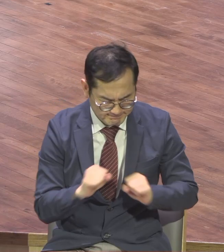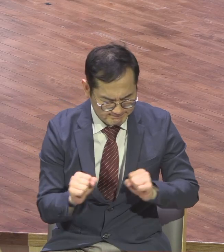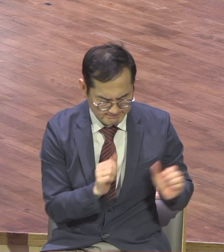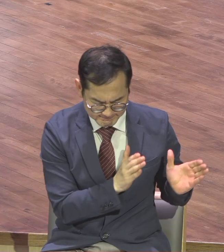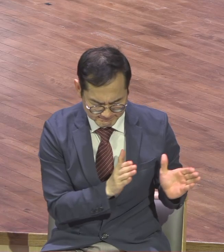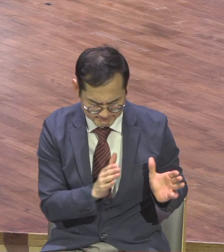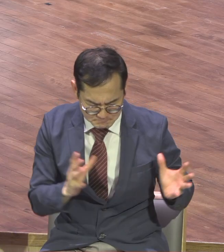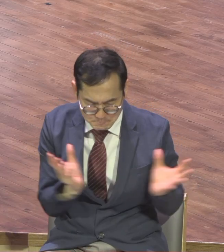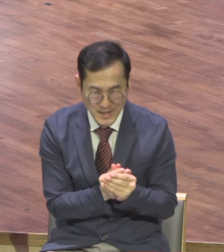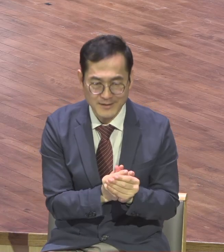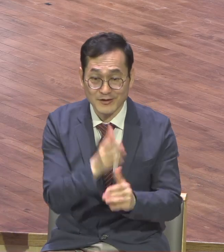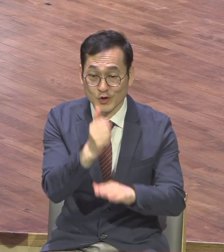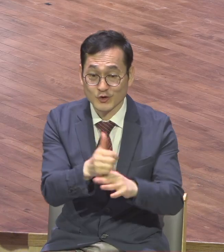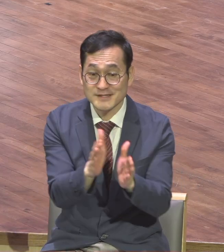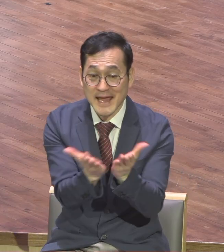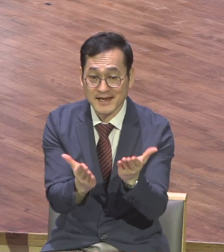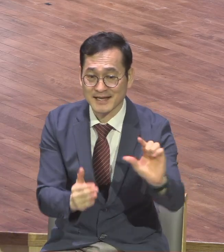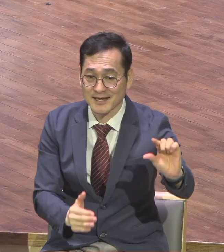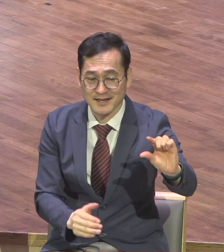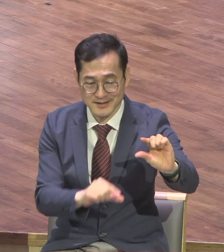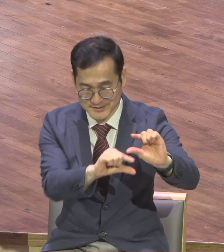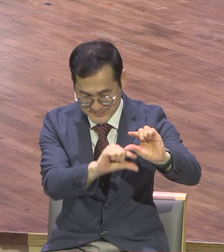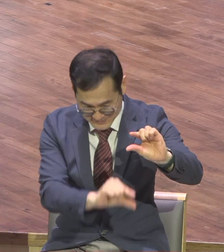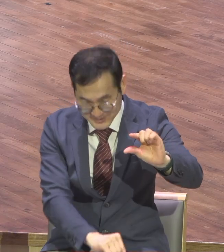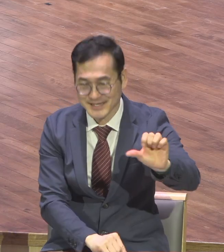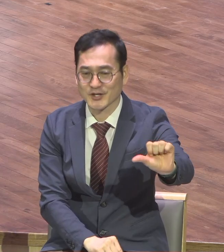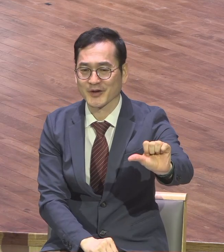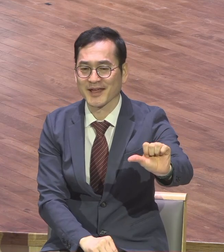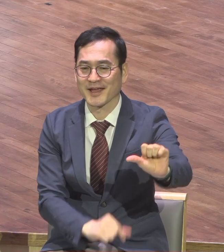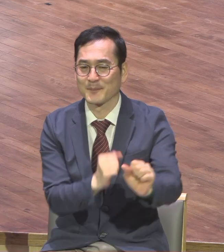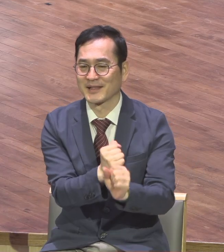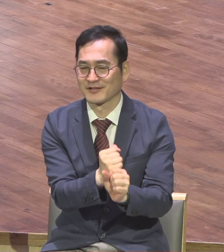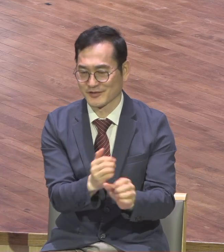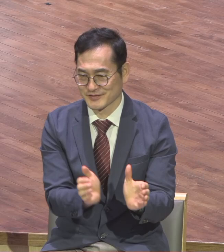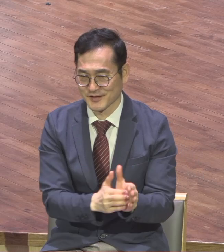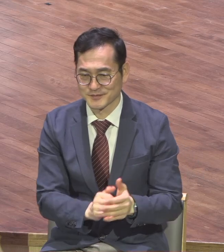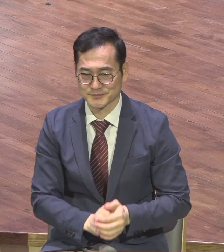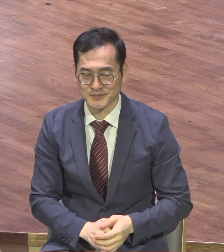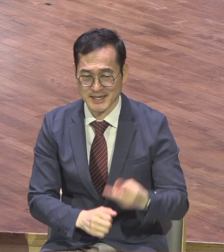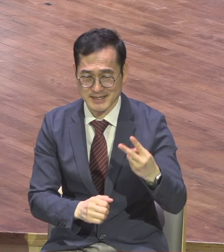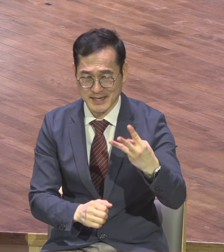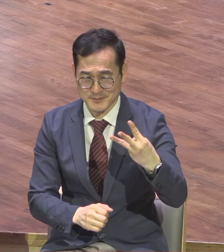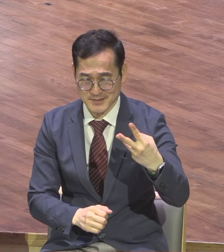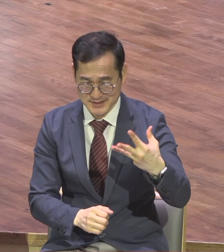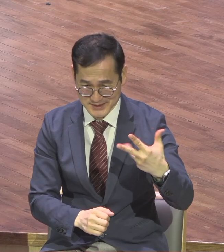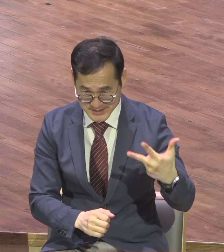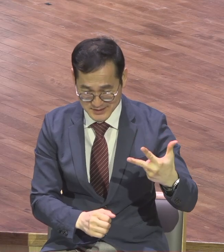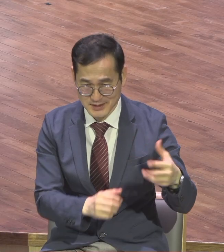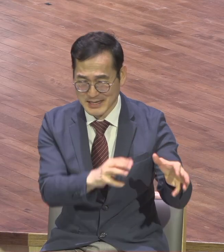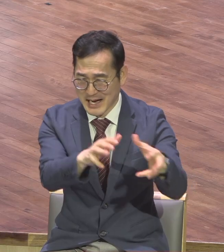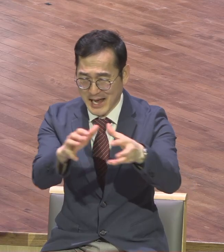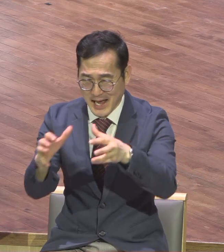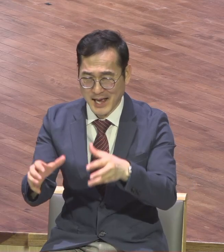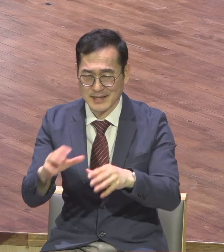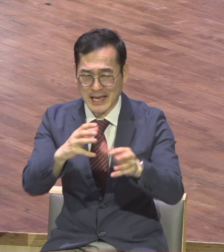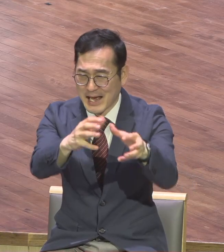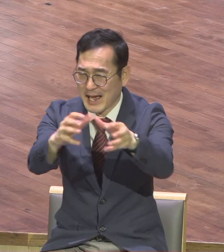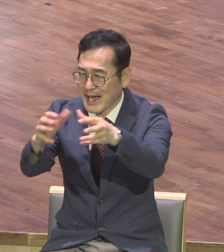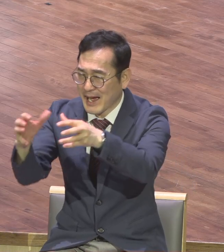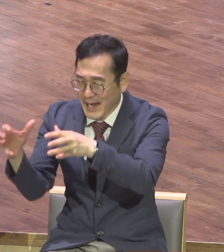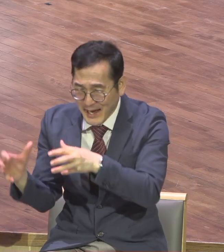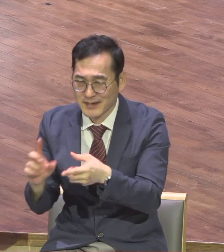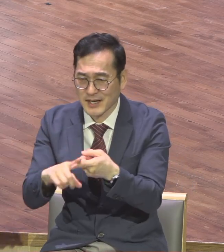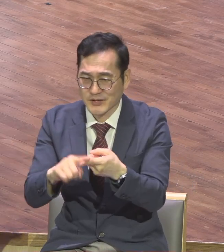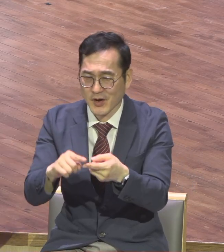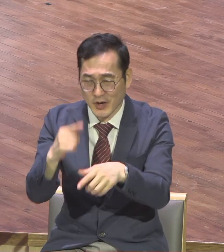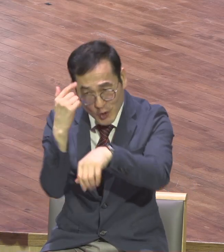책 다섯 권. 237 나라 분석 파악 정보. 자, 이건 책이란